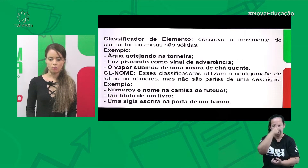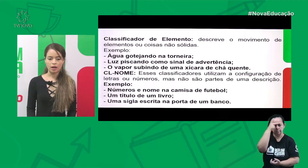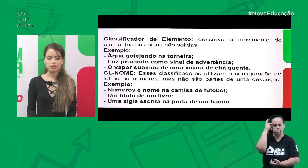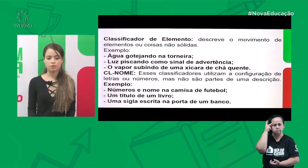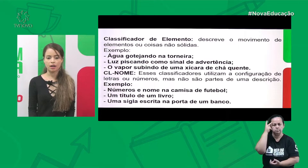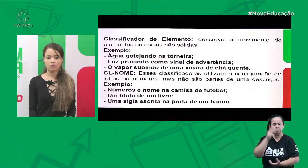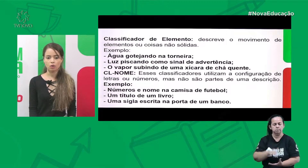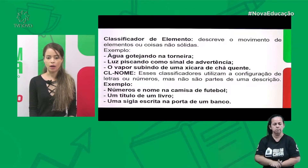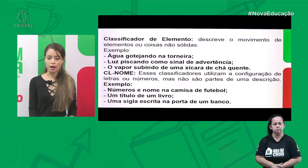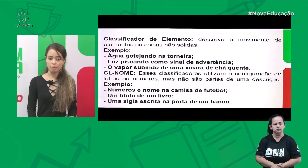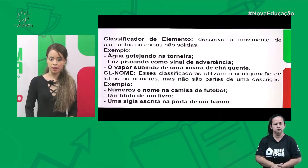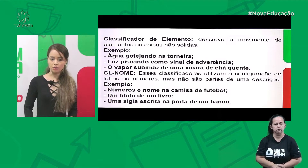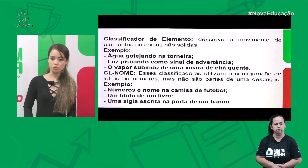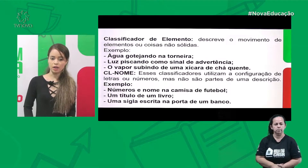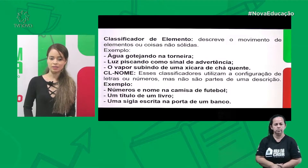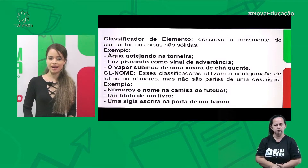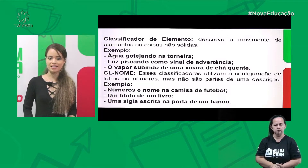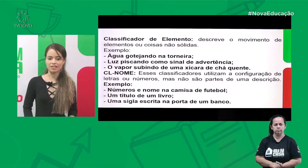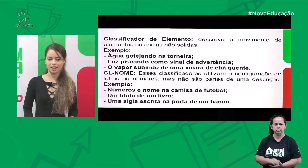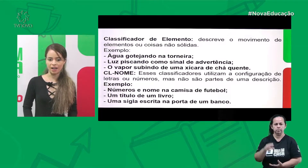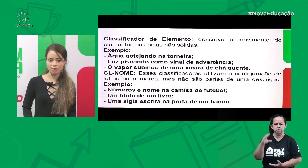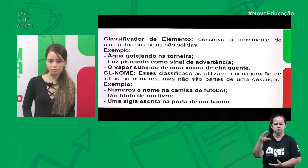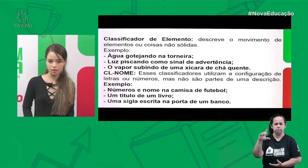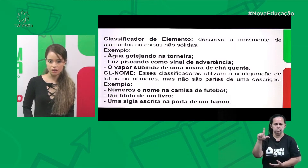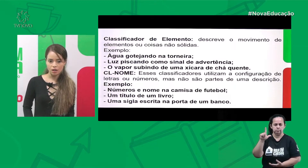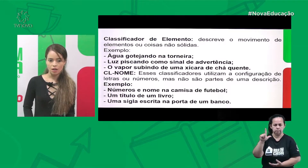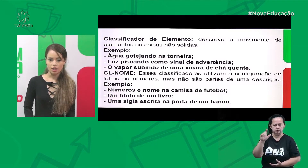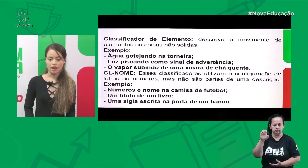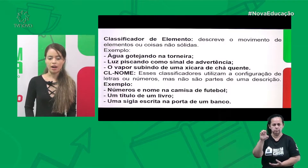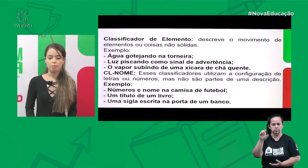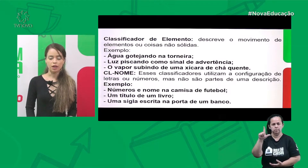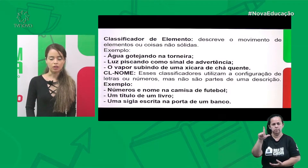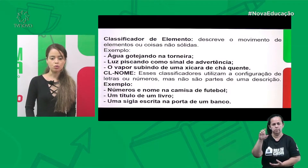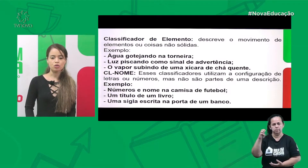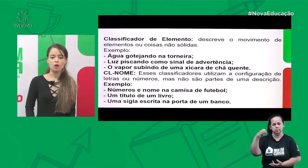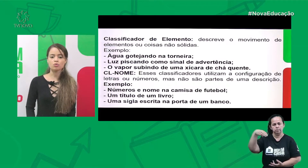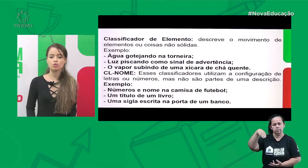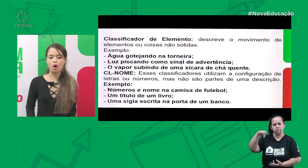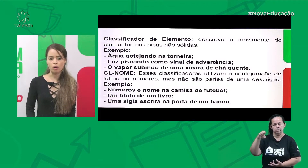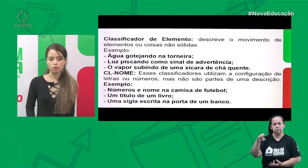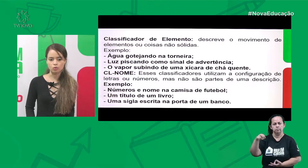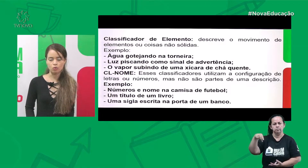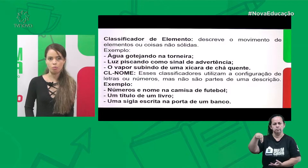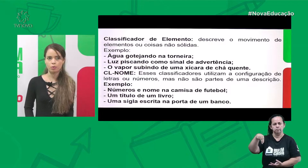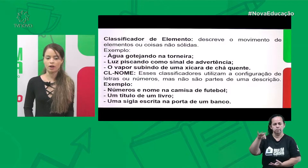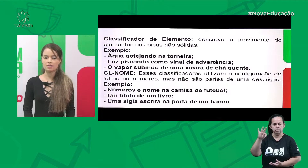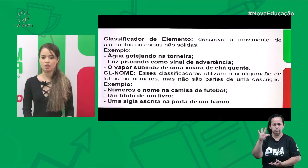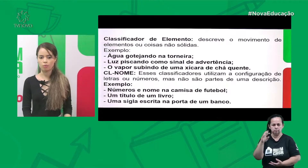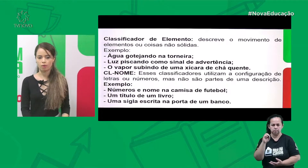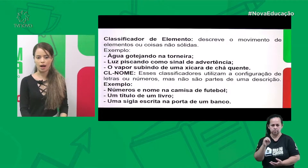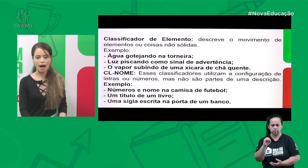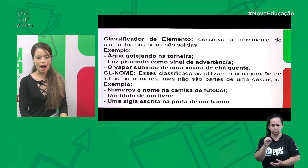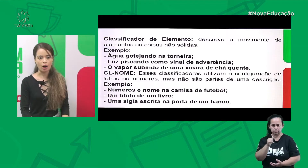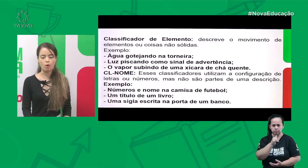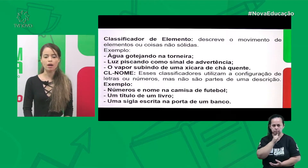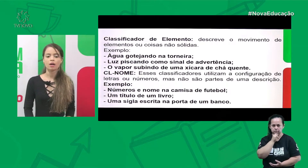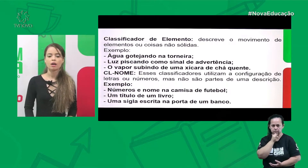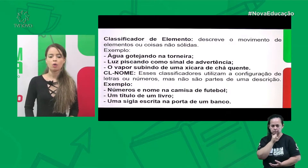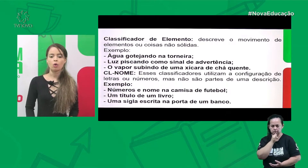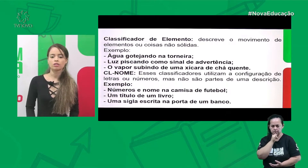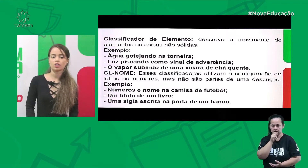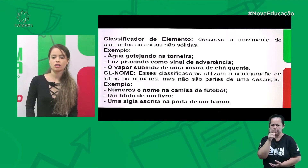E o classificador elemento, que ele descreve elementos não sólidos, como, por exemplo, a